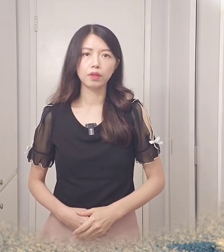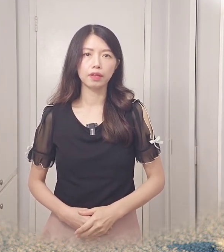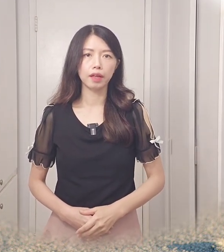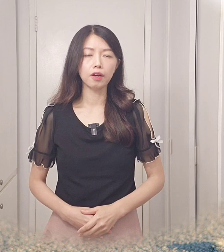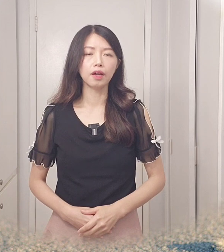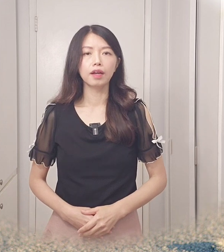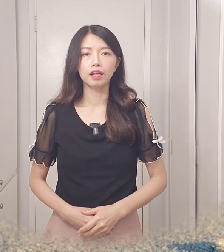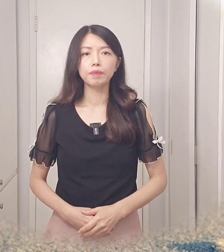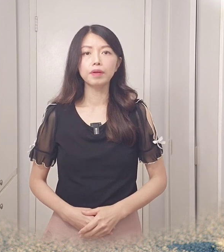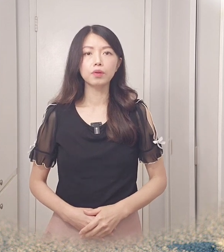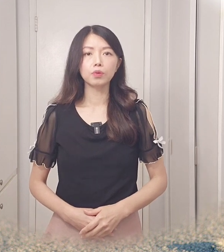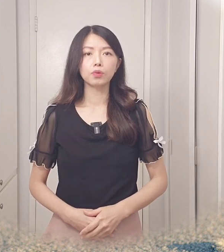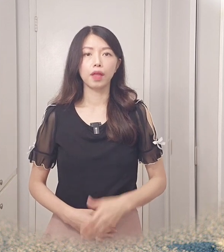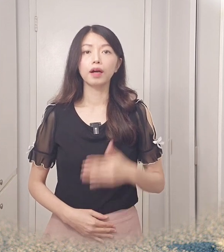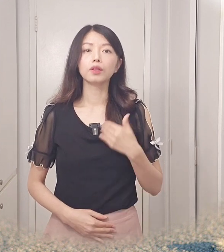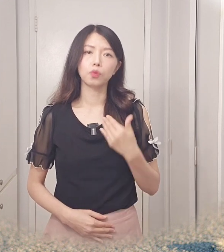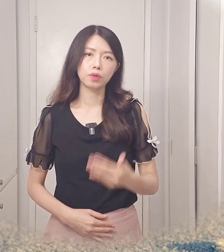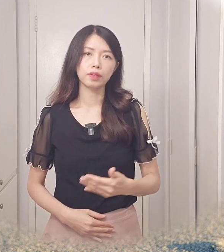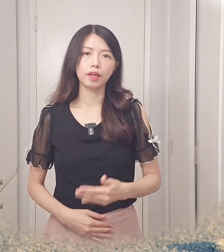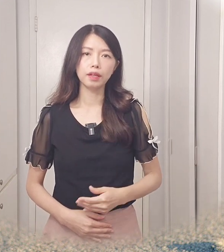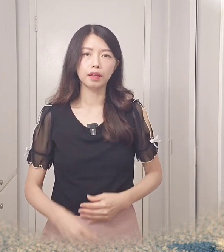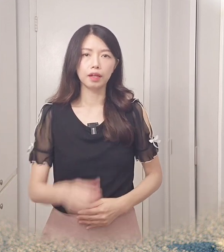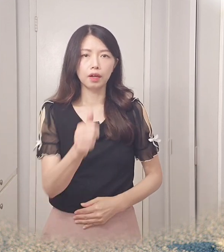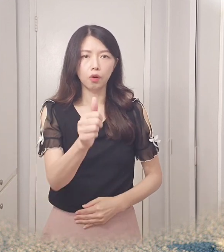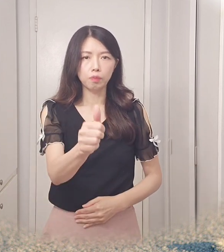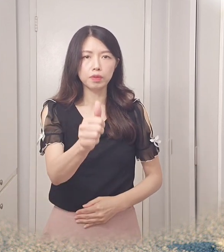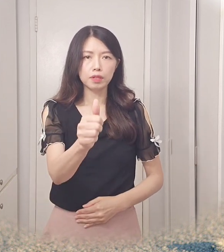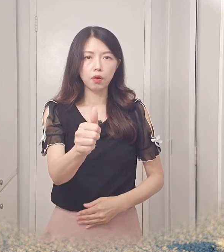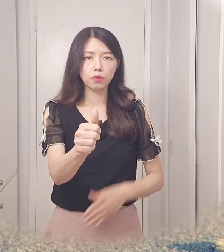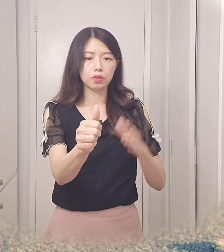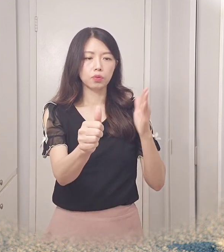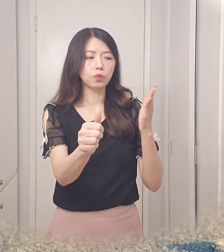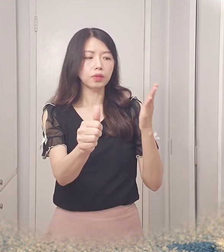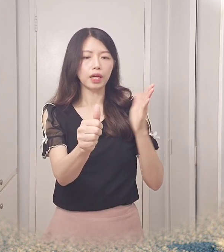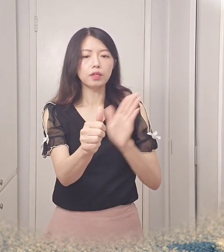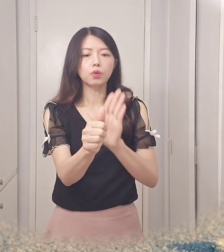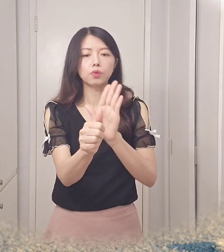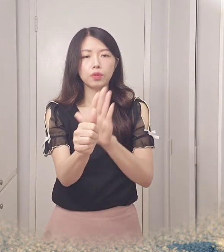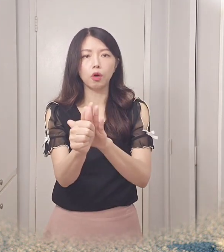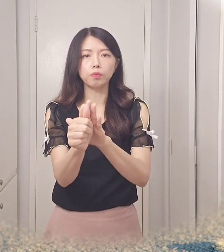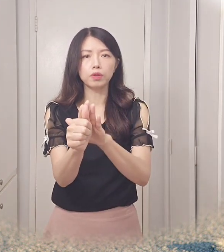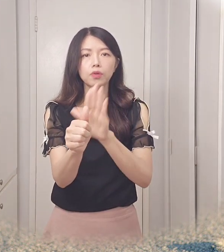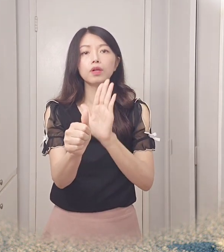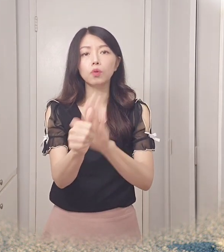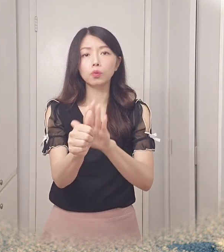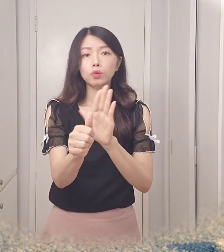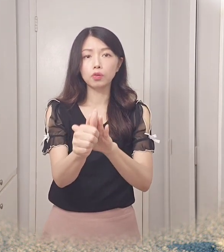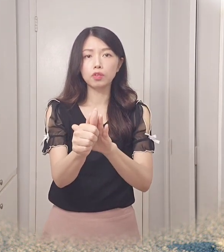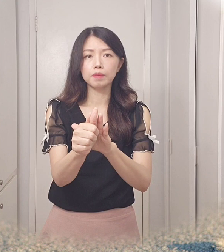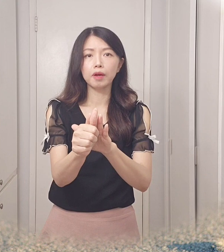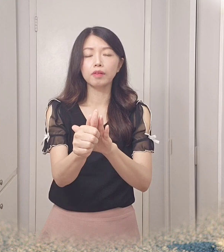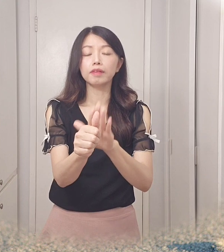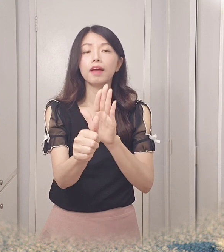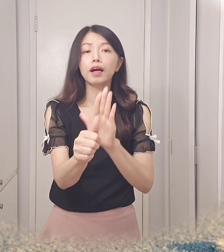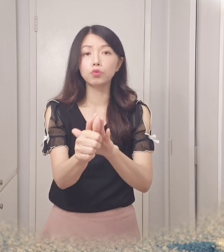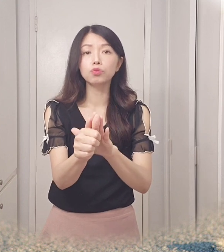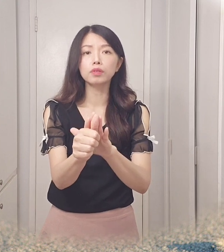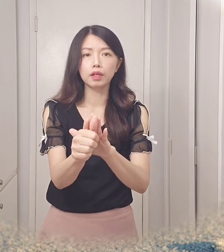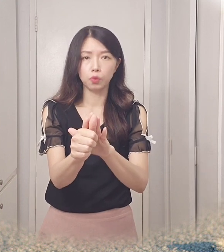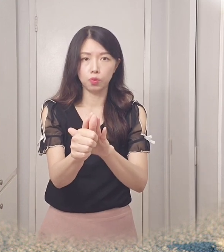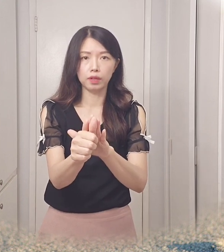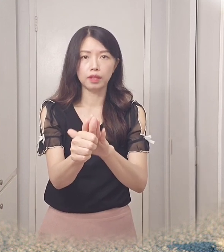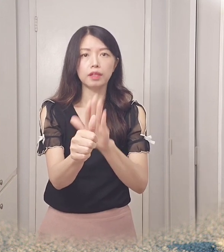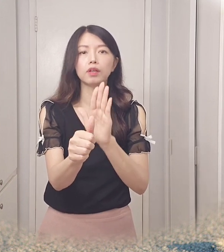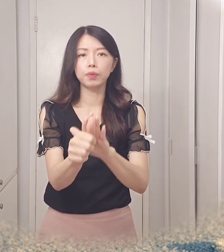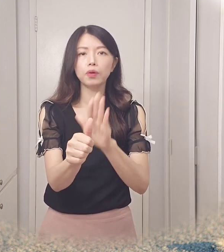수어를 사용했는데요. 일반적으로 내가 도울 때는 엄지를 세워주시고 다른 손으로 이 엄지들을 톡톡 쳐주시면 내가